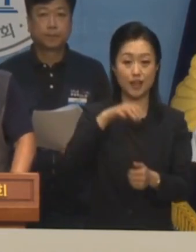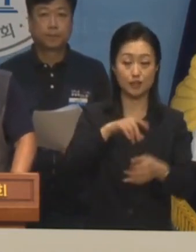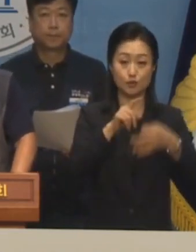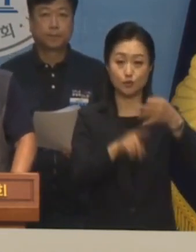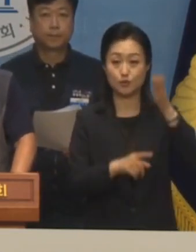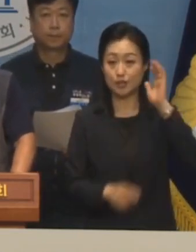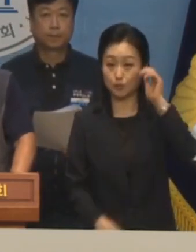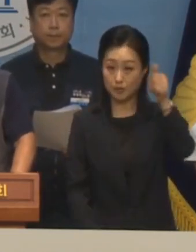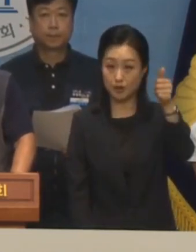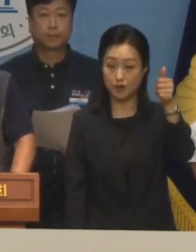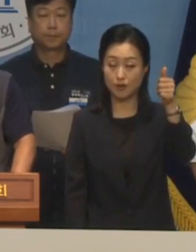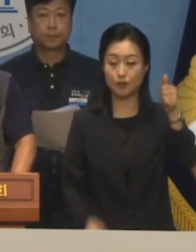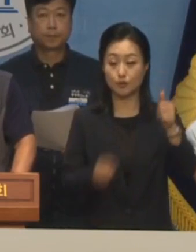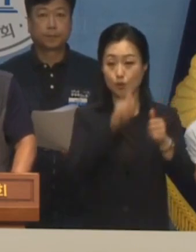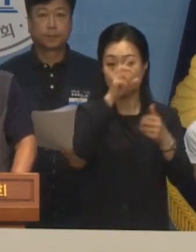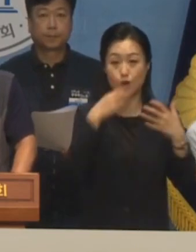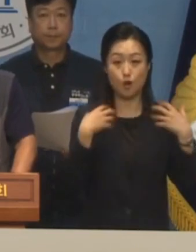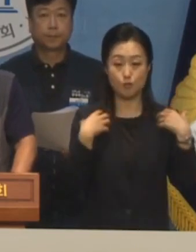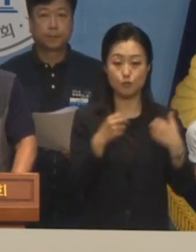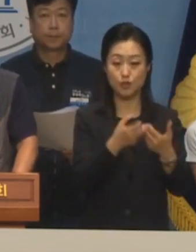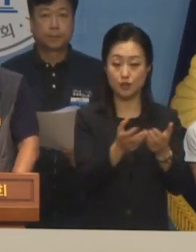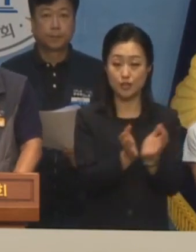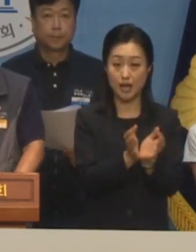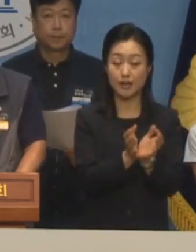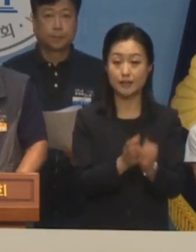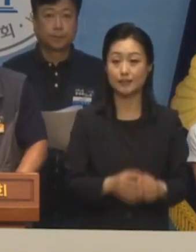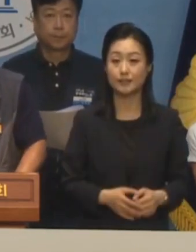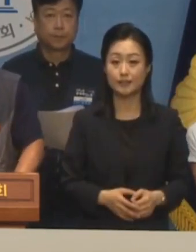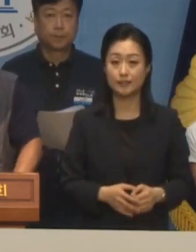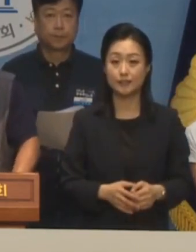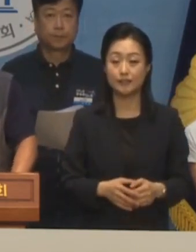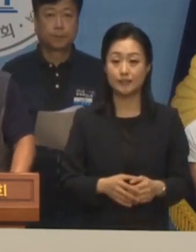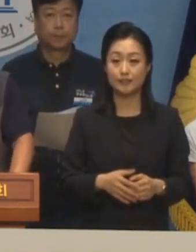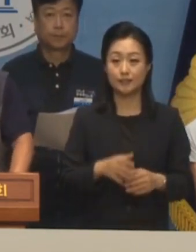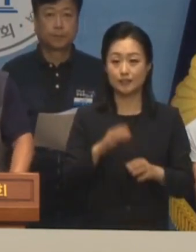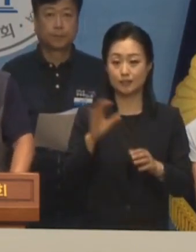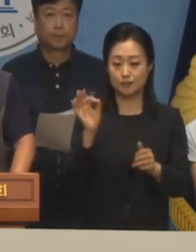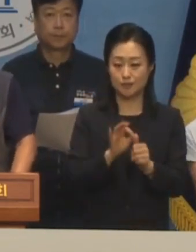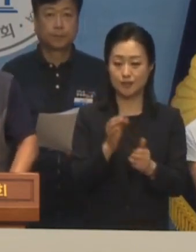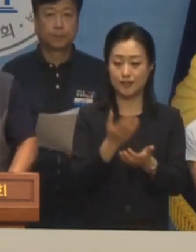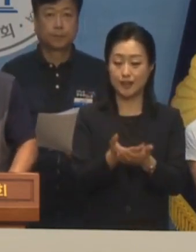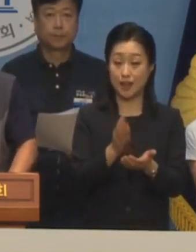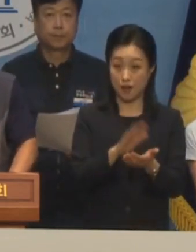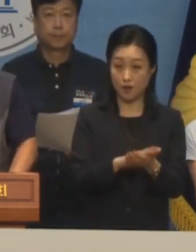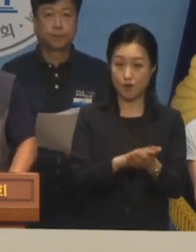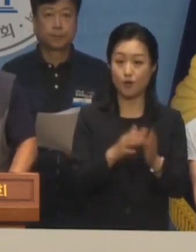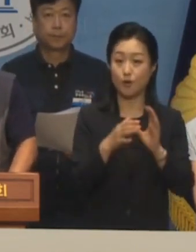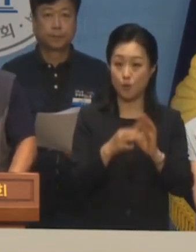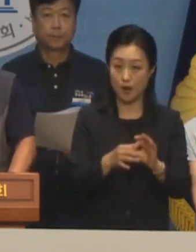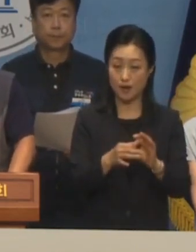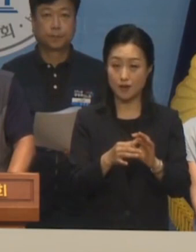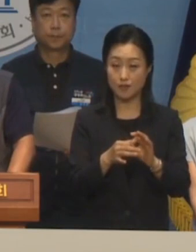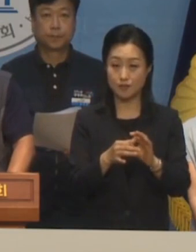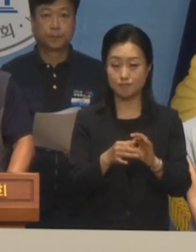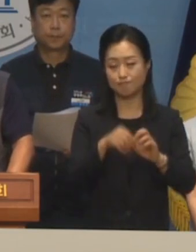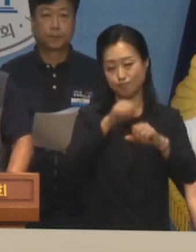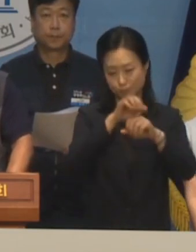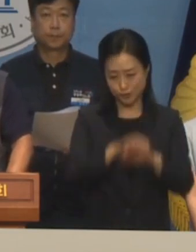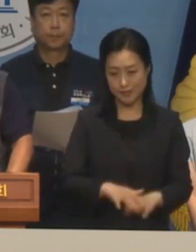윤석열 대통령과 정부 여당은 구조개혁과 청년 세대를 핑계 삼아 연금 개혁을 고의로